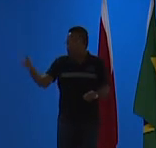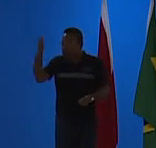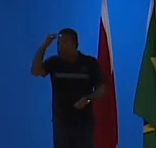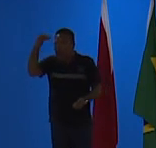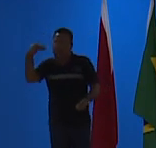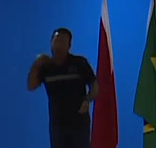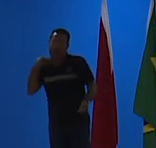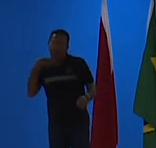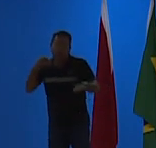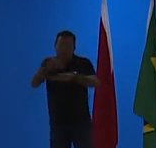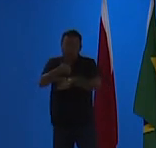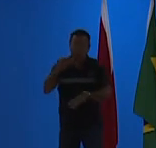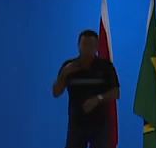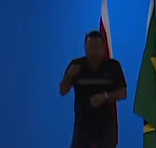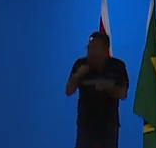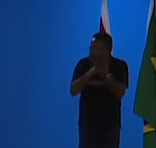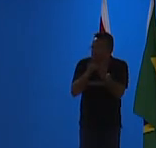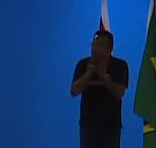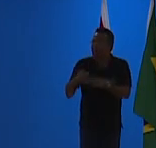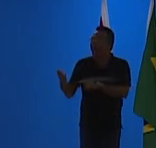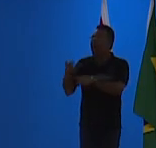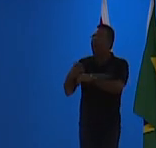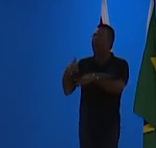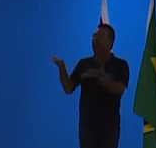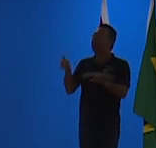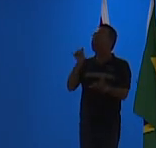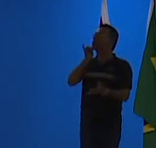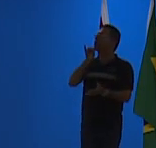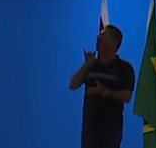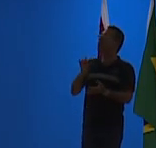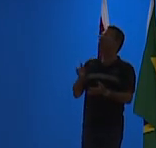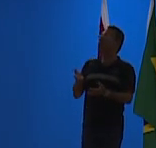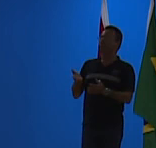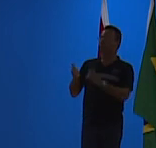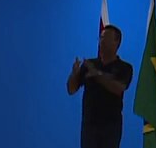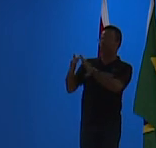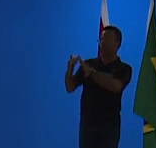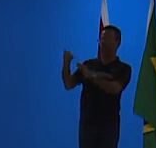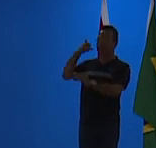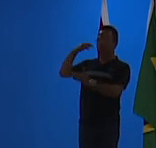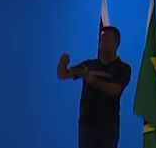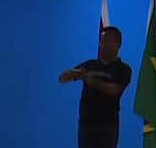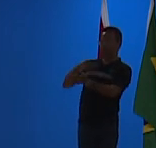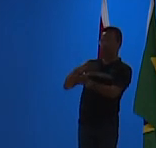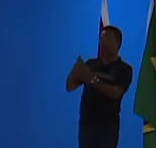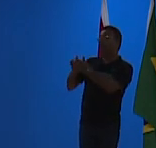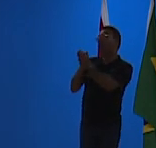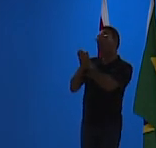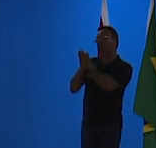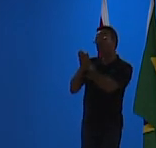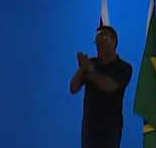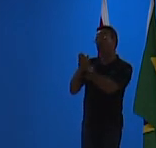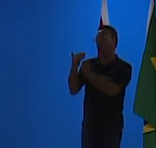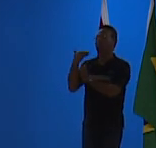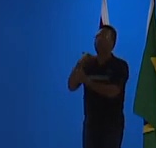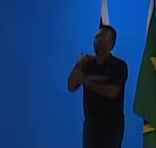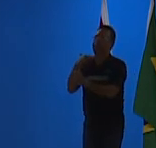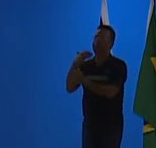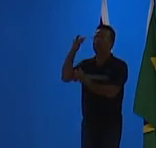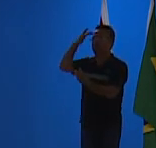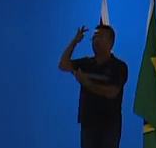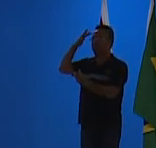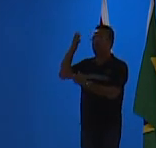IBGE, mais de 9,7 milhões de pessoas têm deficiência auditiva no Brasil. Para que essas pessoas